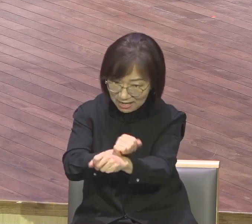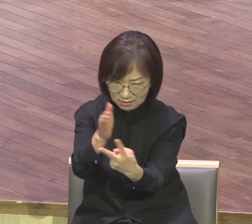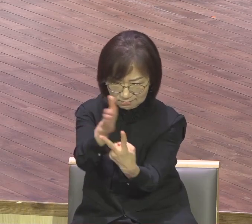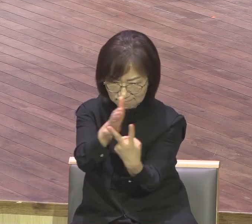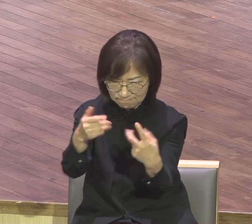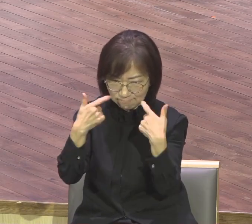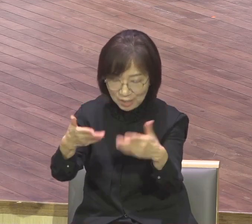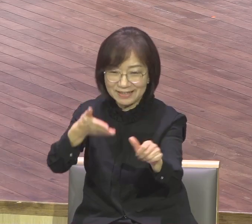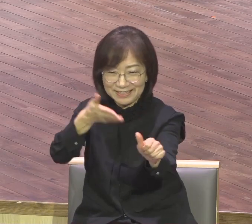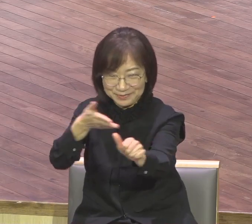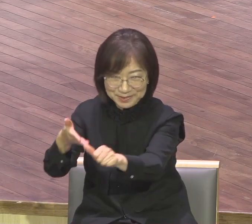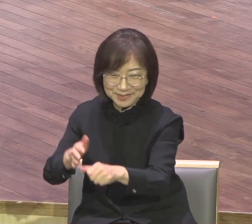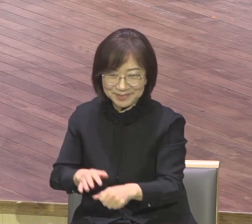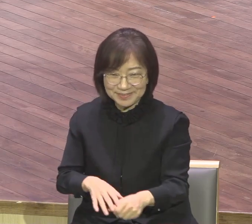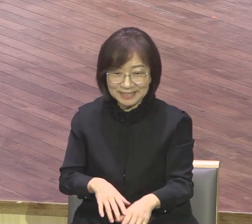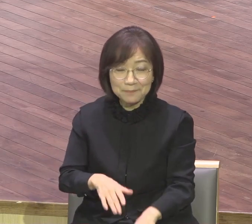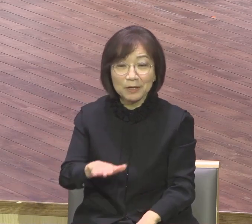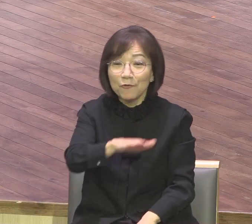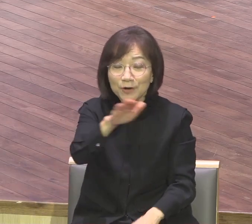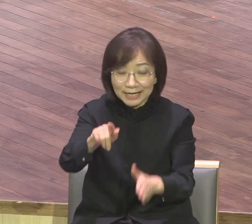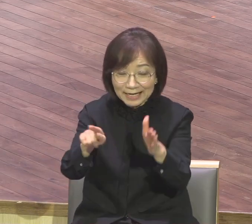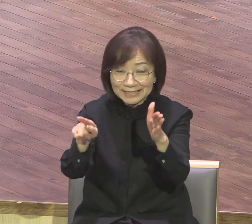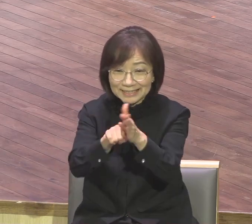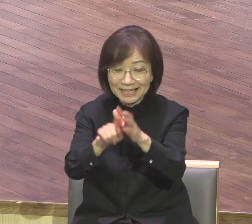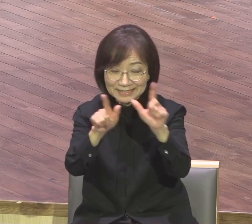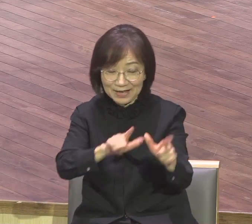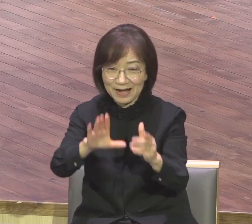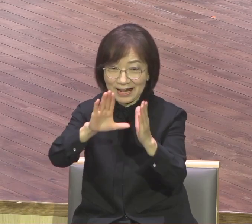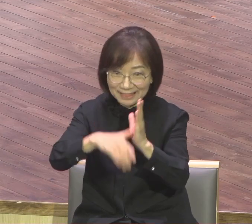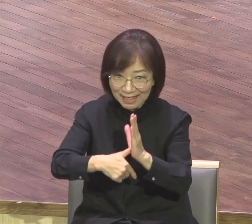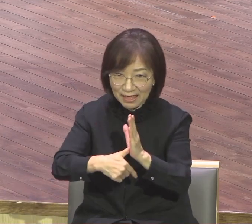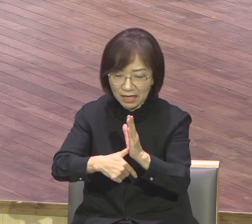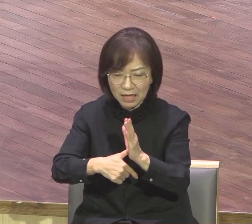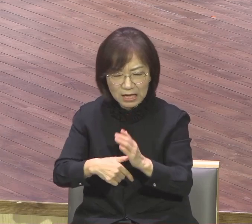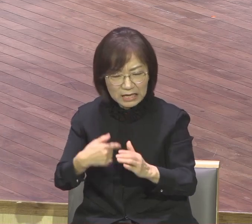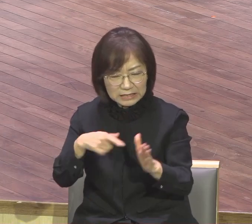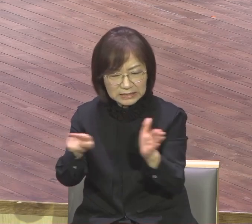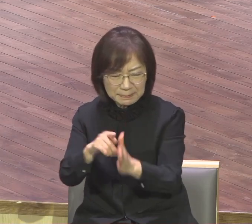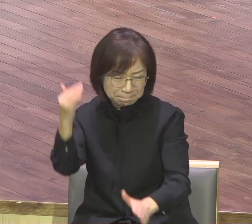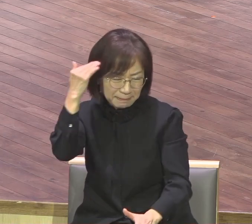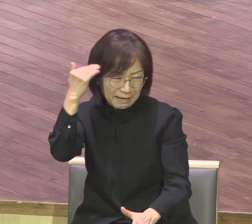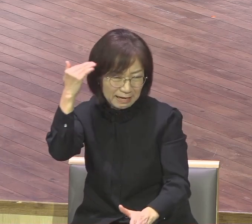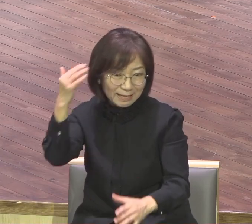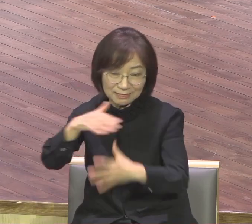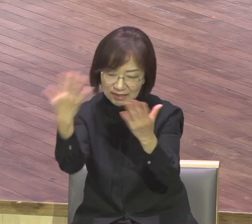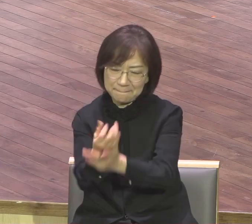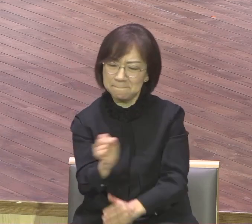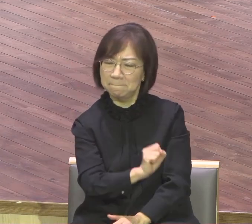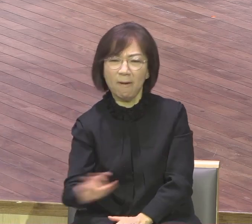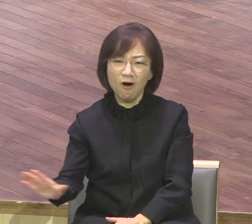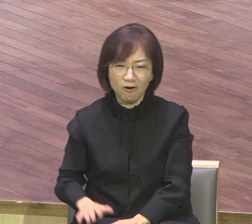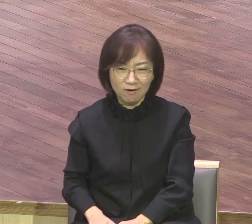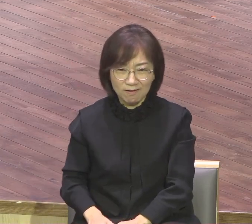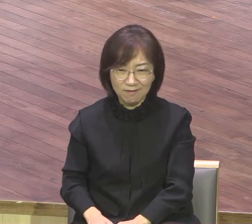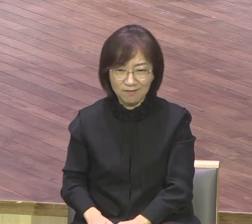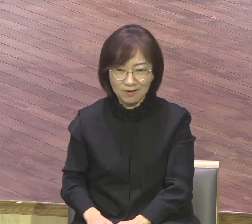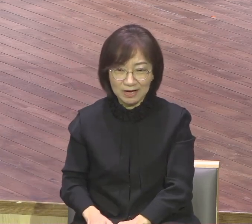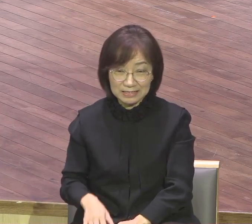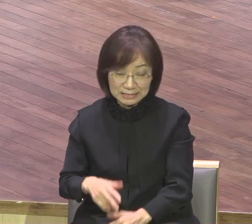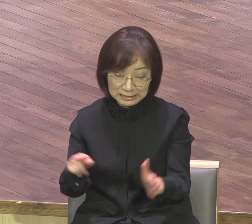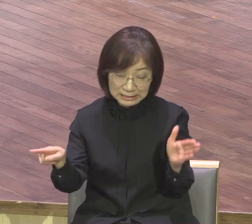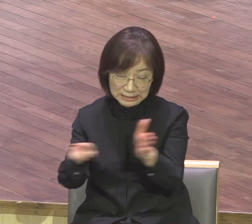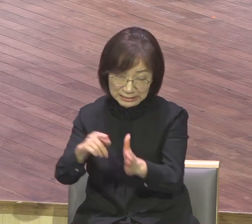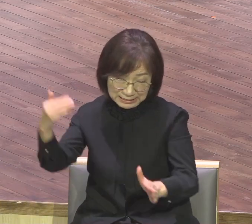서서 신앙생활 할라 할 때에 decision 같이 전혀 필요 없는 거 버리는 것도 중요하다니까요. Es muy importante para hacer la obra de Dios hacer